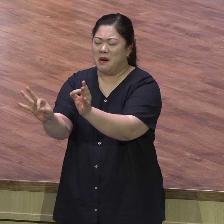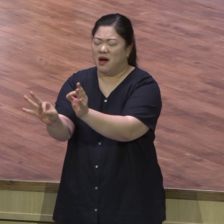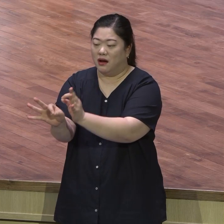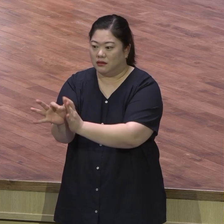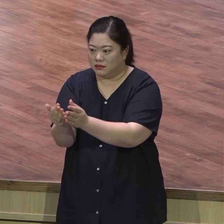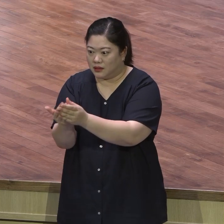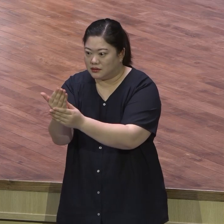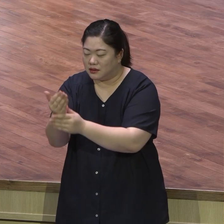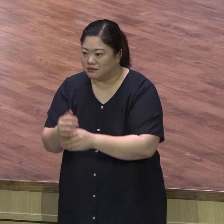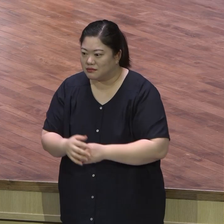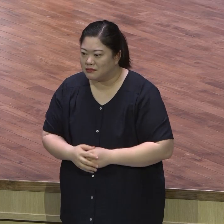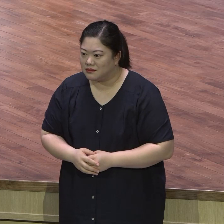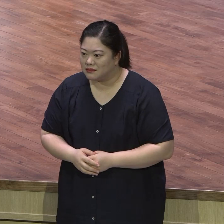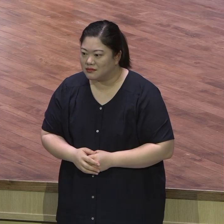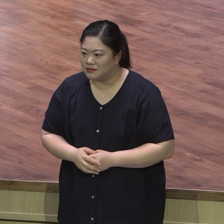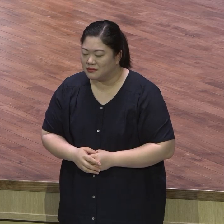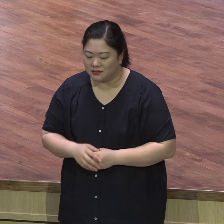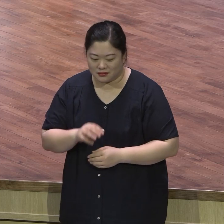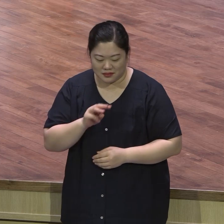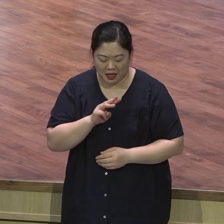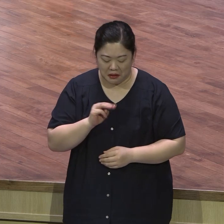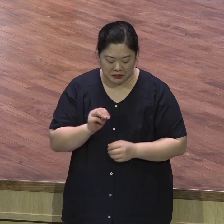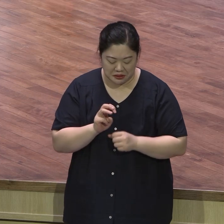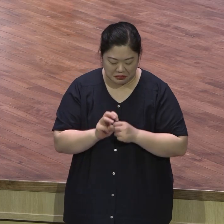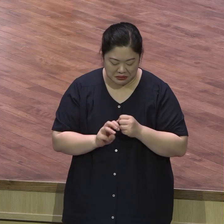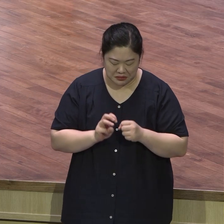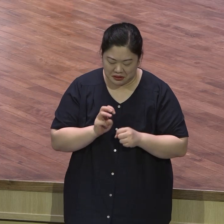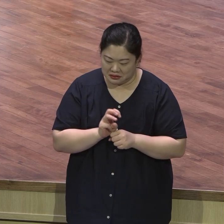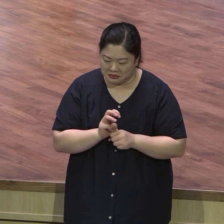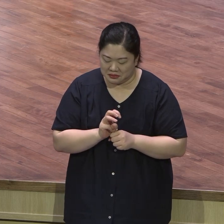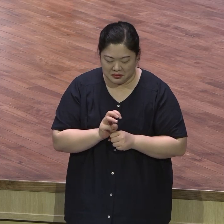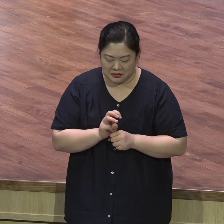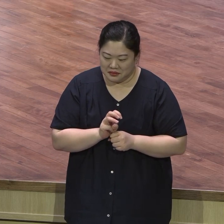30년을 기다리더니 드디어 하나님 역사하시고.